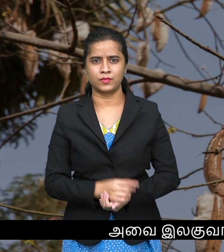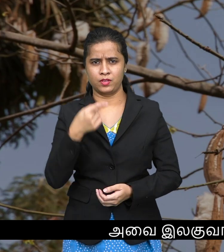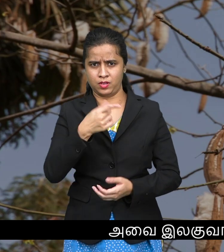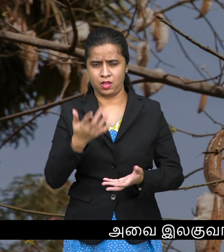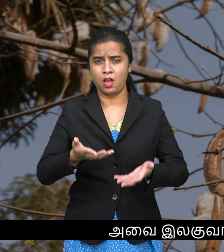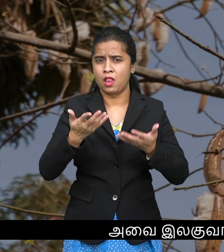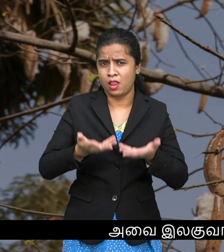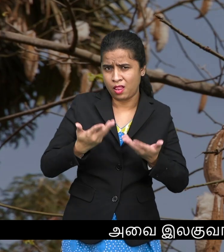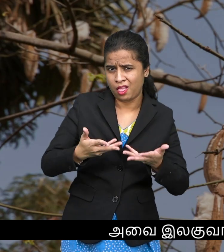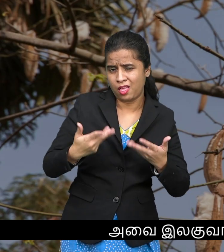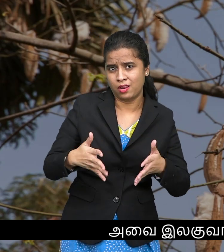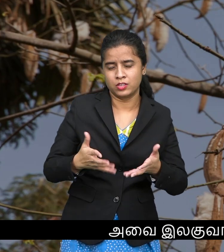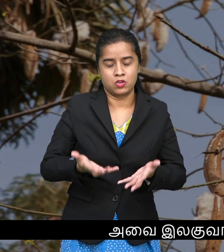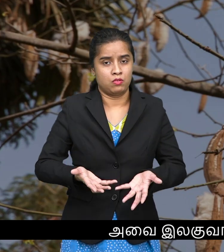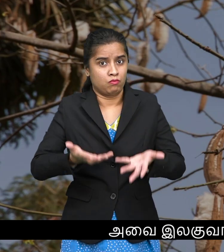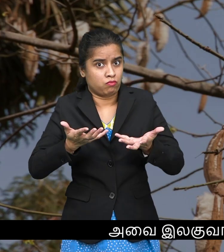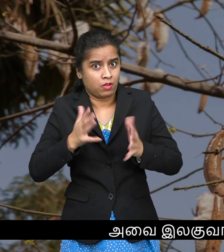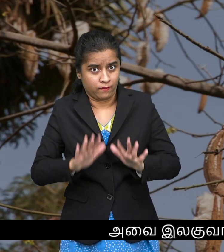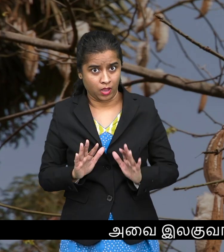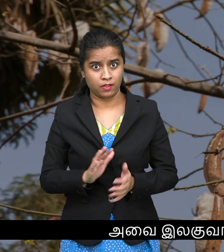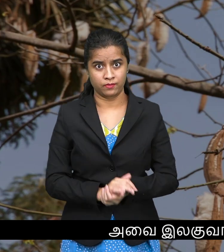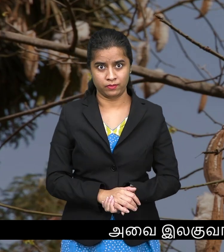அவை இலகுவாக அல்லது கடினமானதா?